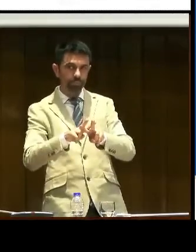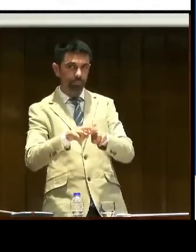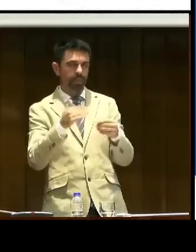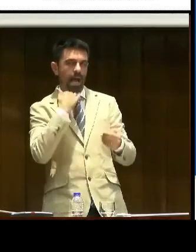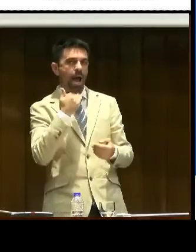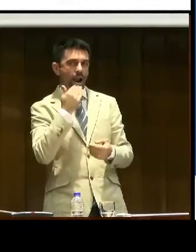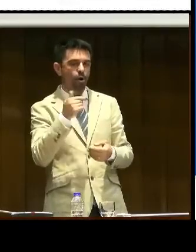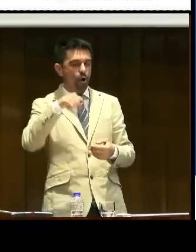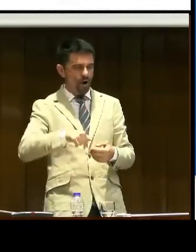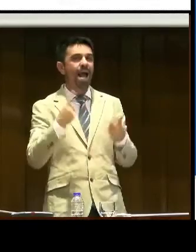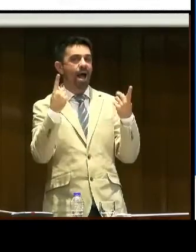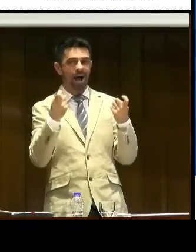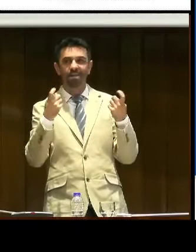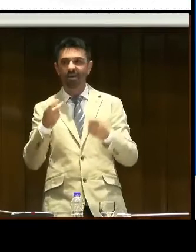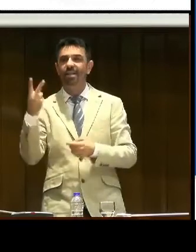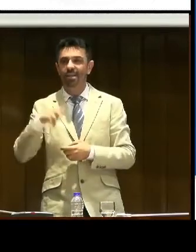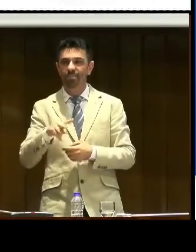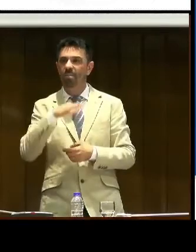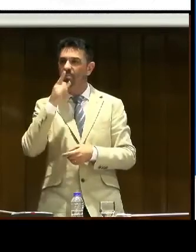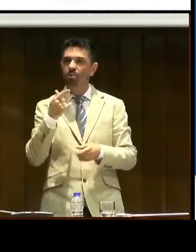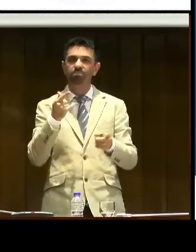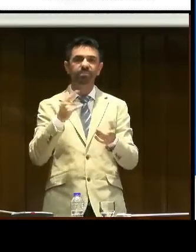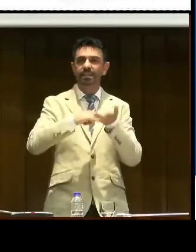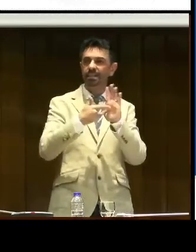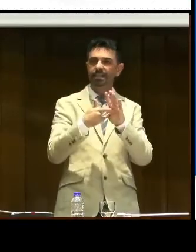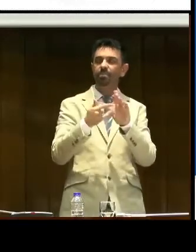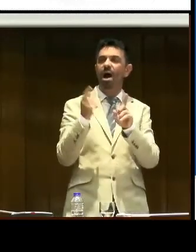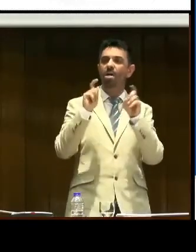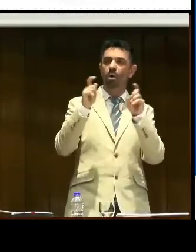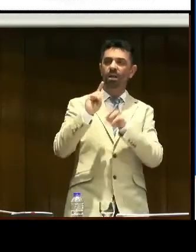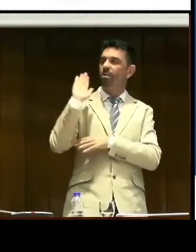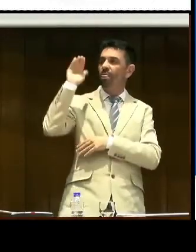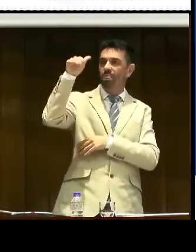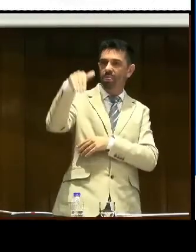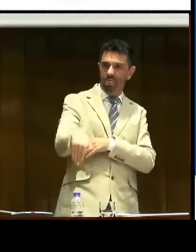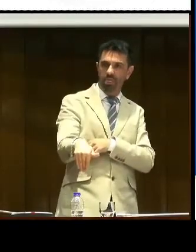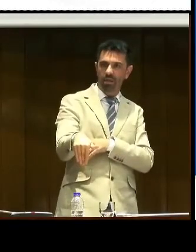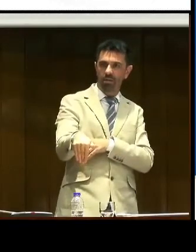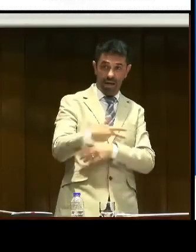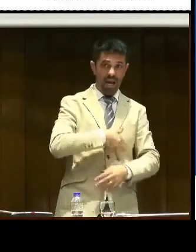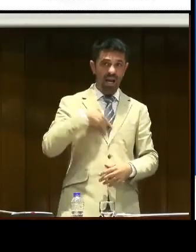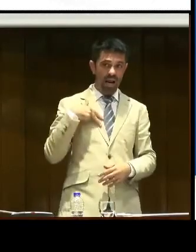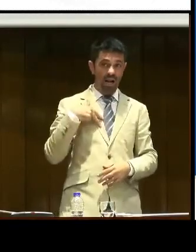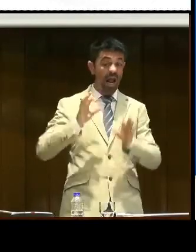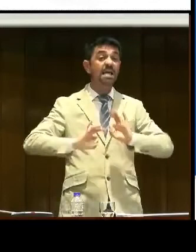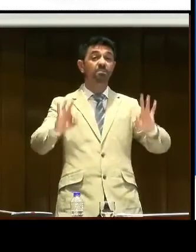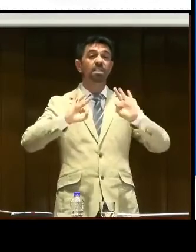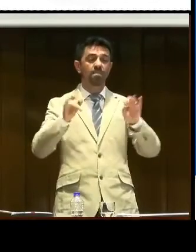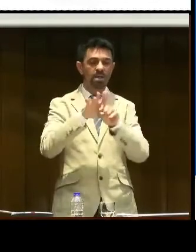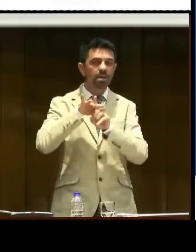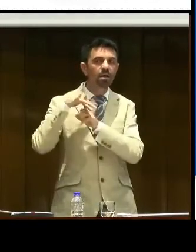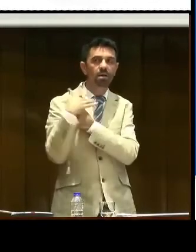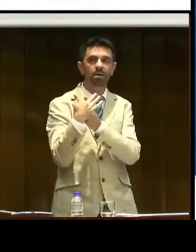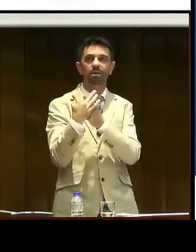momentos de desequilibrio pedagógico en el ámbito educativo, y más concretamente en